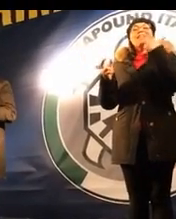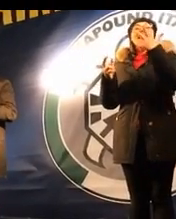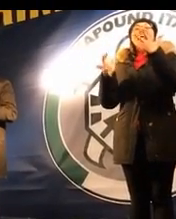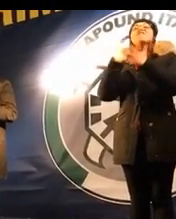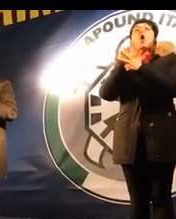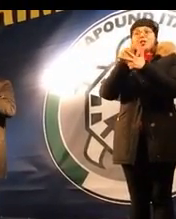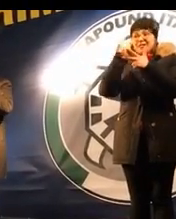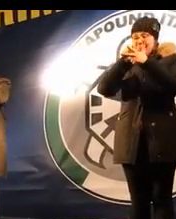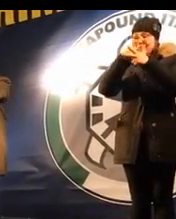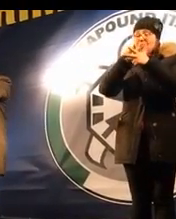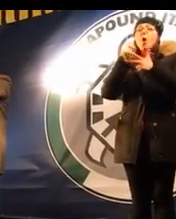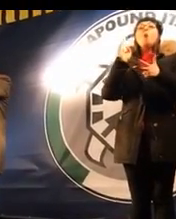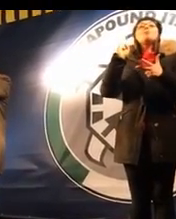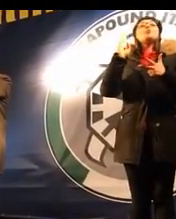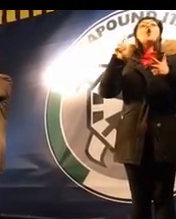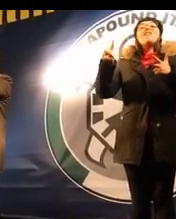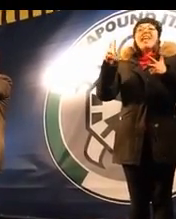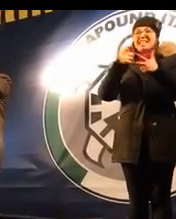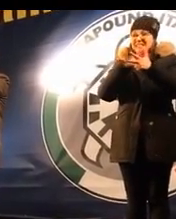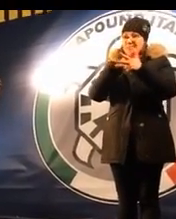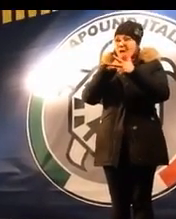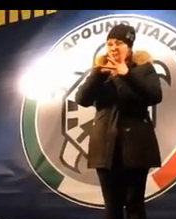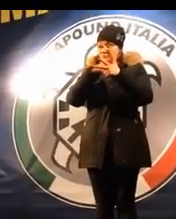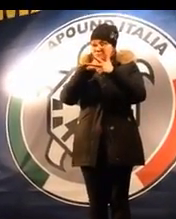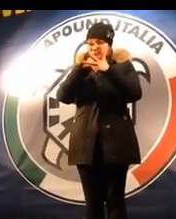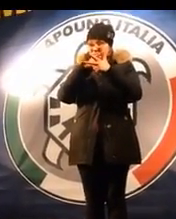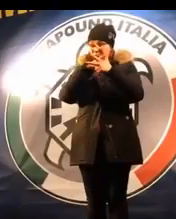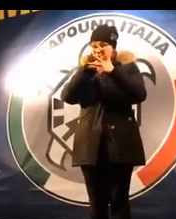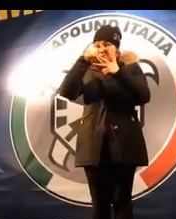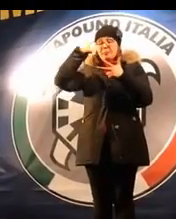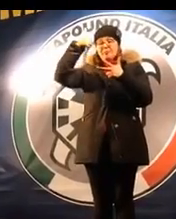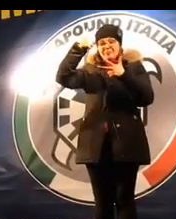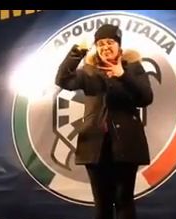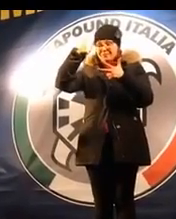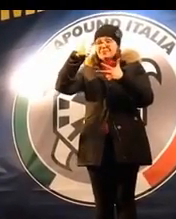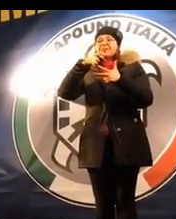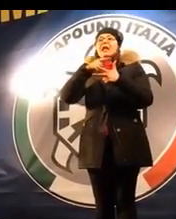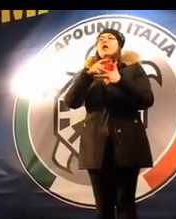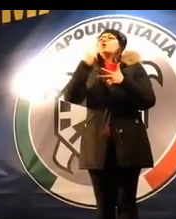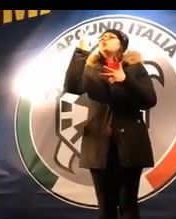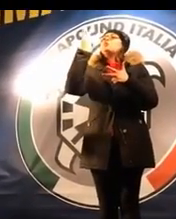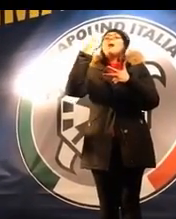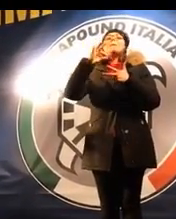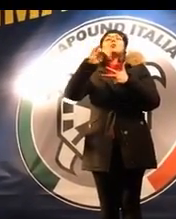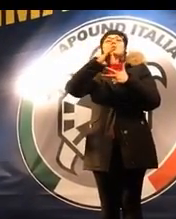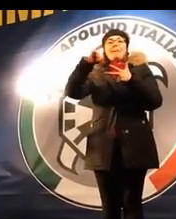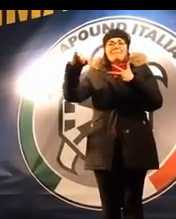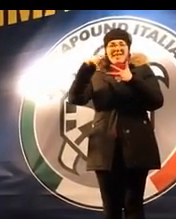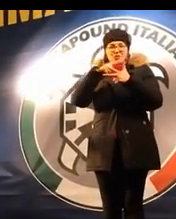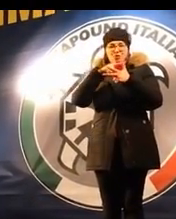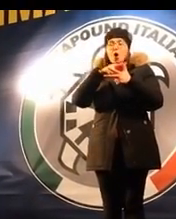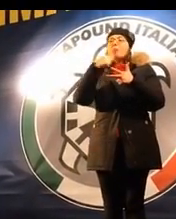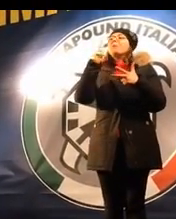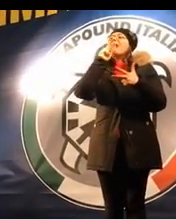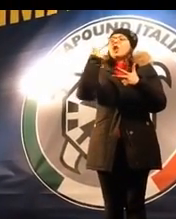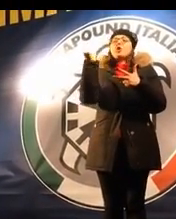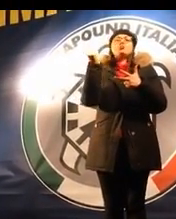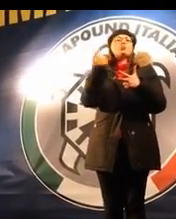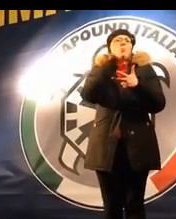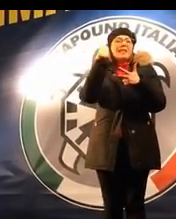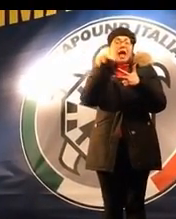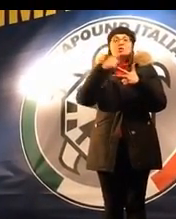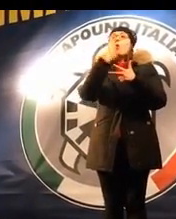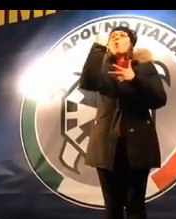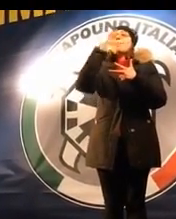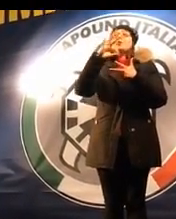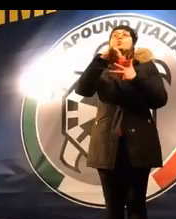Vespa, 4 minuti a parlare 2 minuti e mezzo di stupidaggini e 1 minuto di programma politico, sono stato in